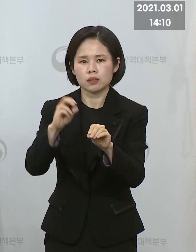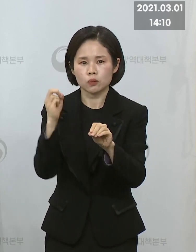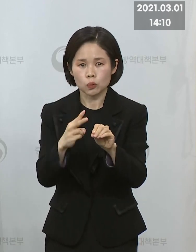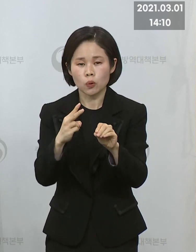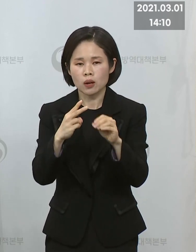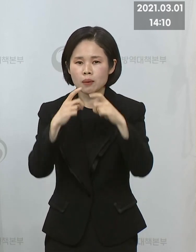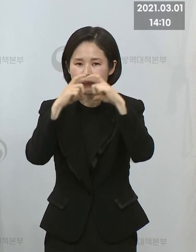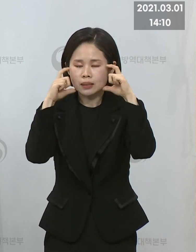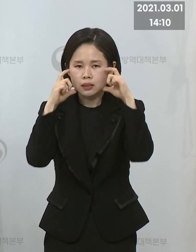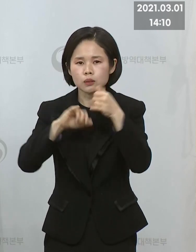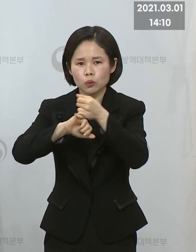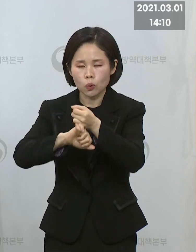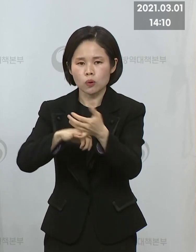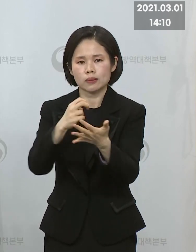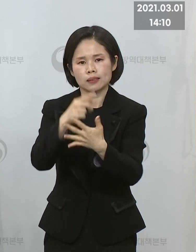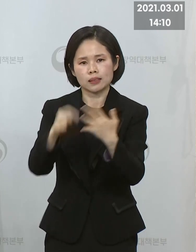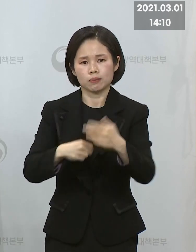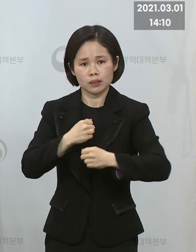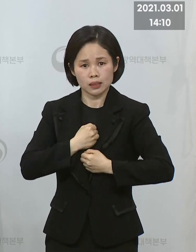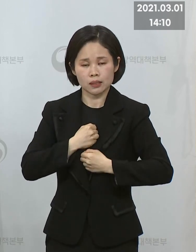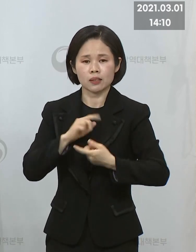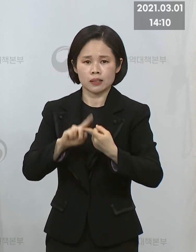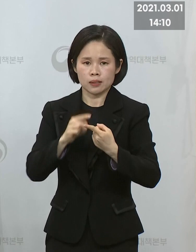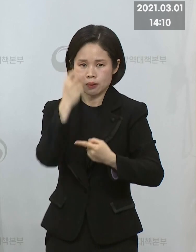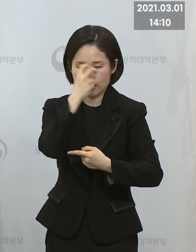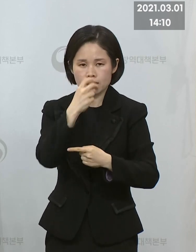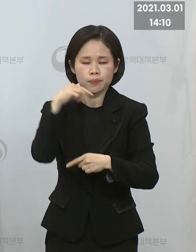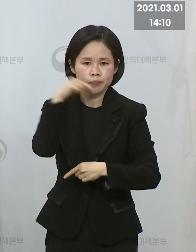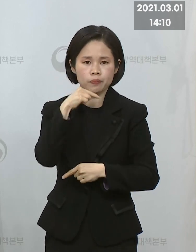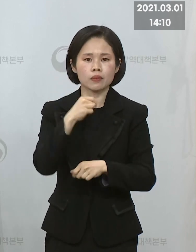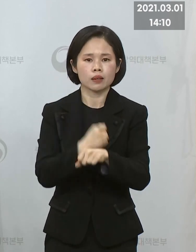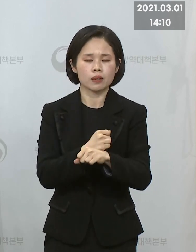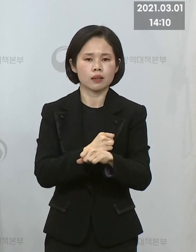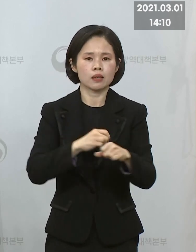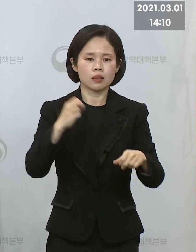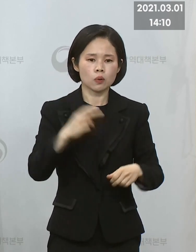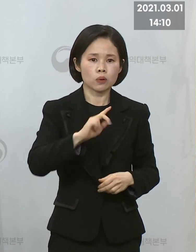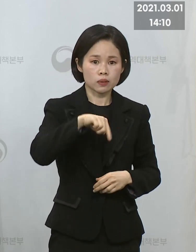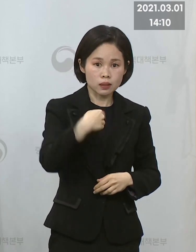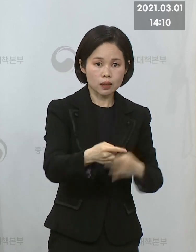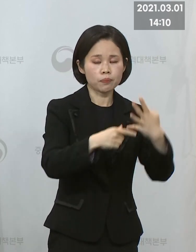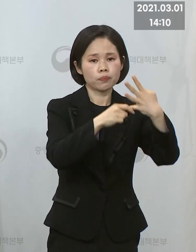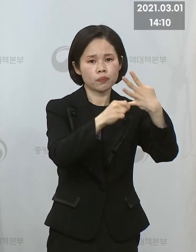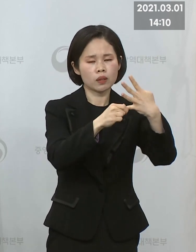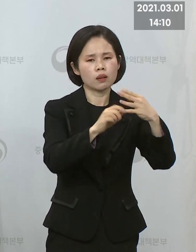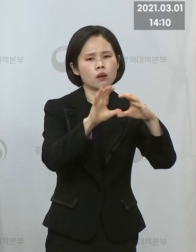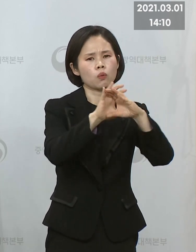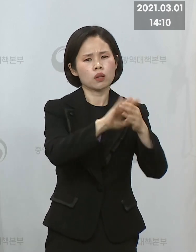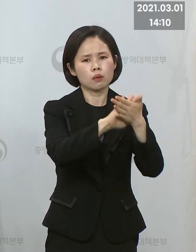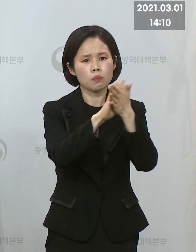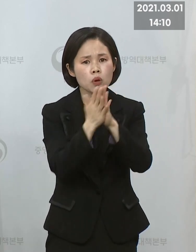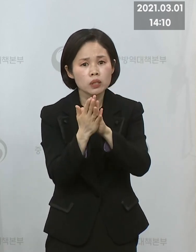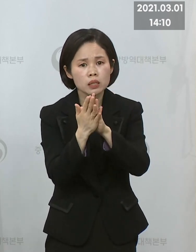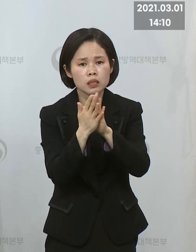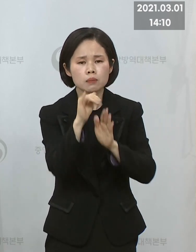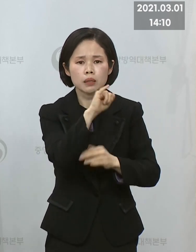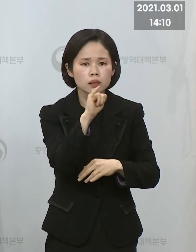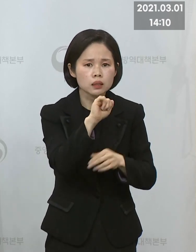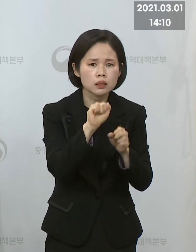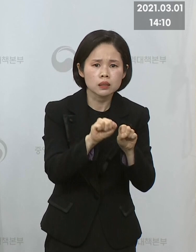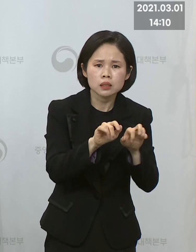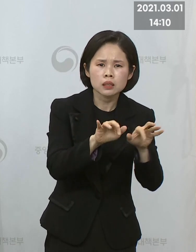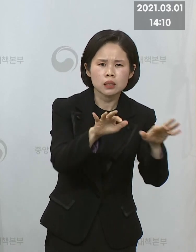하겠습니다. 네 번째 위험 요인은 변이 바이러스의 지역사회 확산 위험입니다. 전